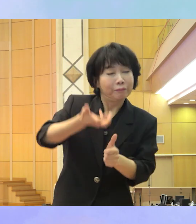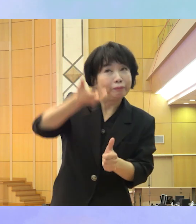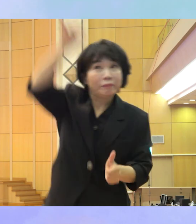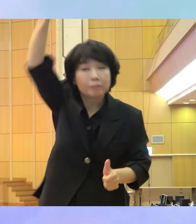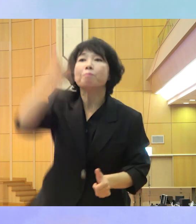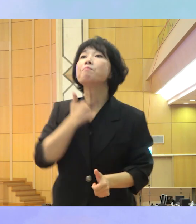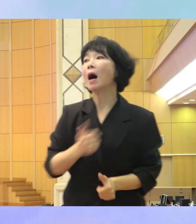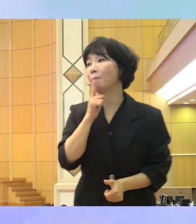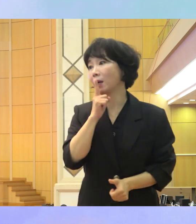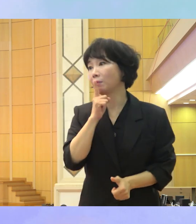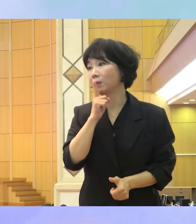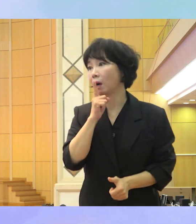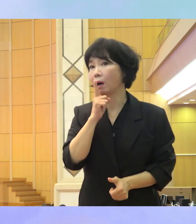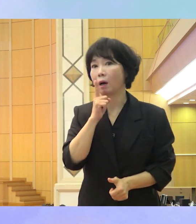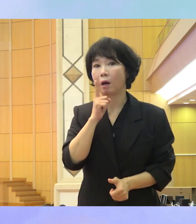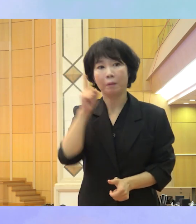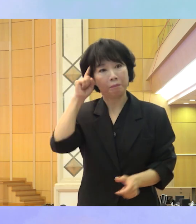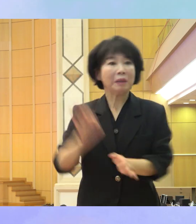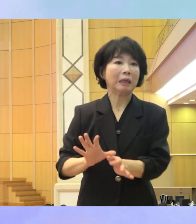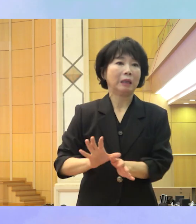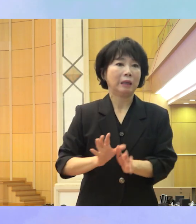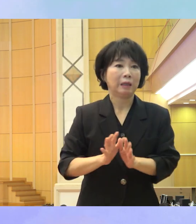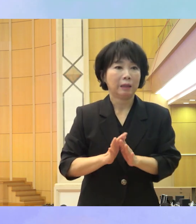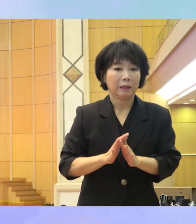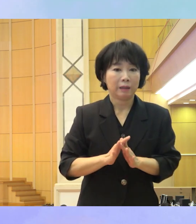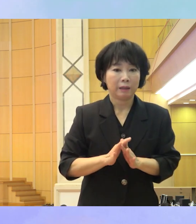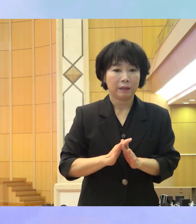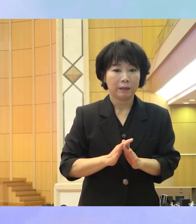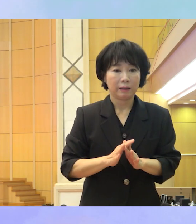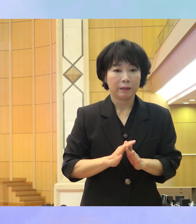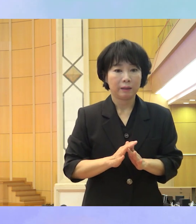12장 2절에 보면 셋째 하늘에 갔다고 나와요.